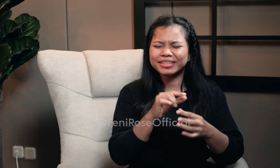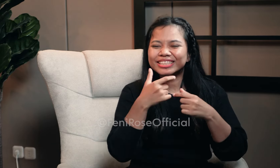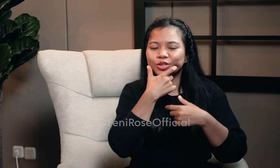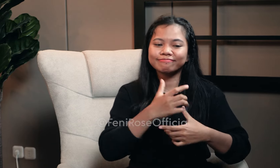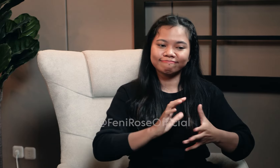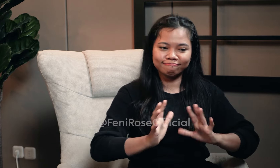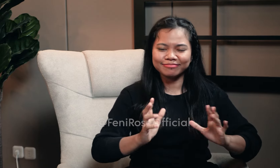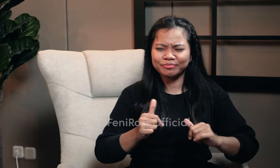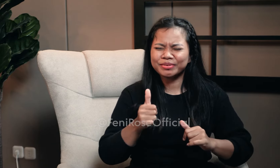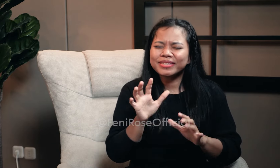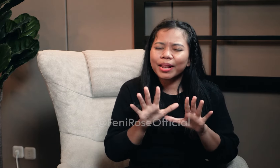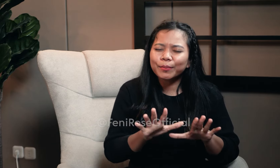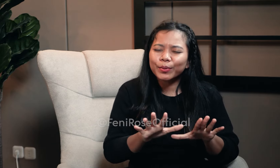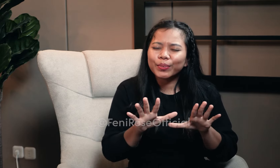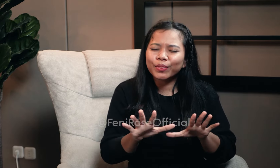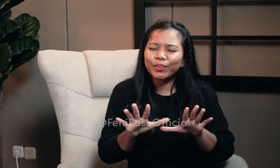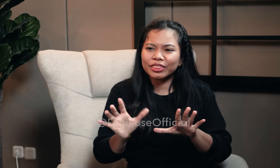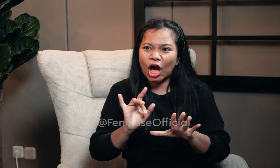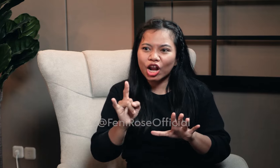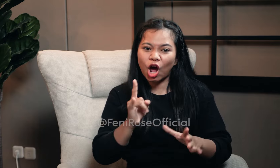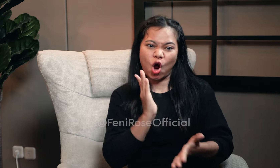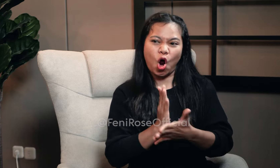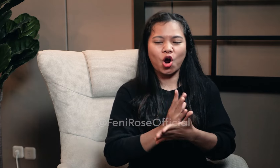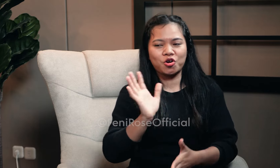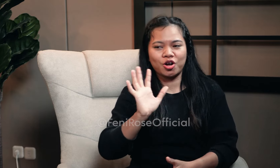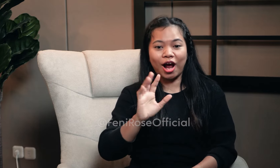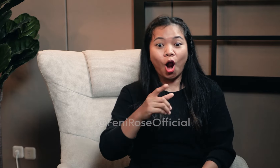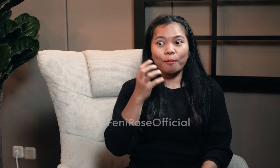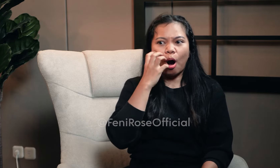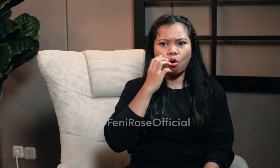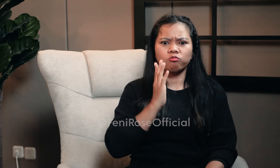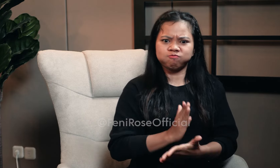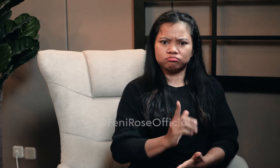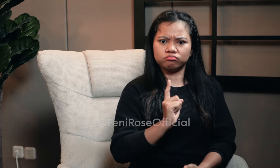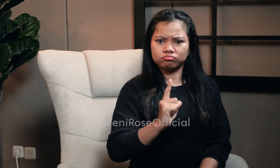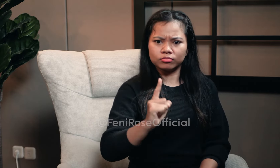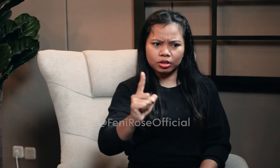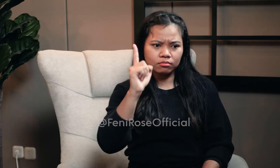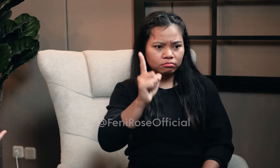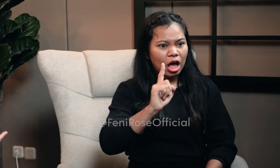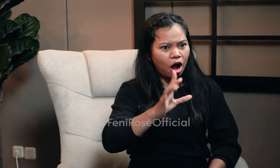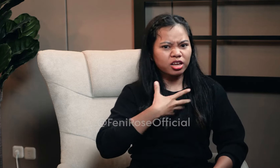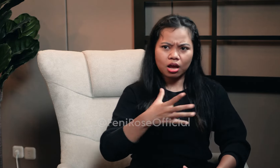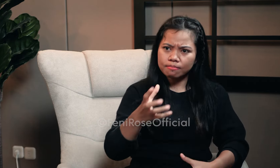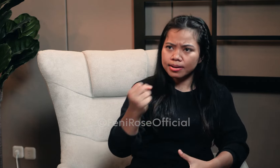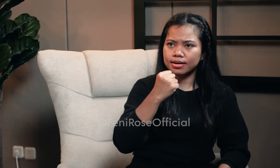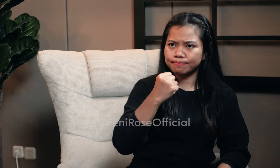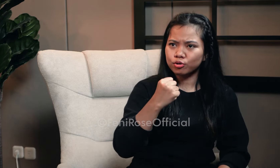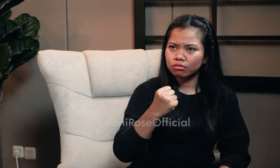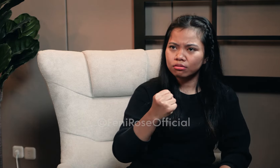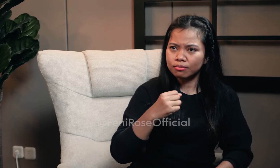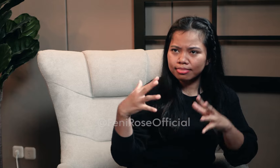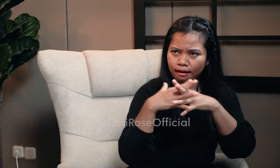baik akses yang baik seperti lemah lembut senyum tidak tegas kayak gitu Kalau Pak prabua sendiri kan beliau tegas Ya saya akan